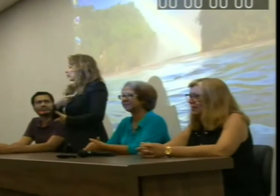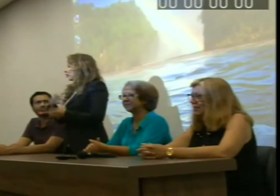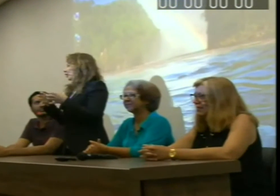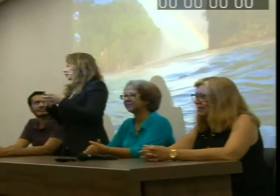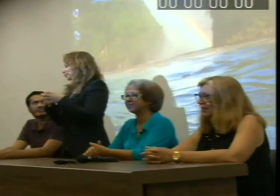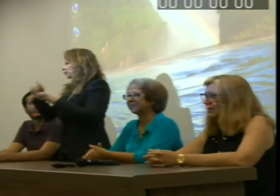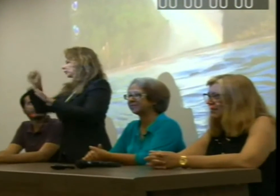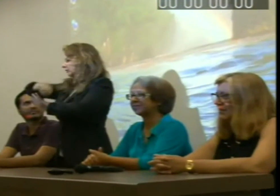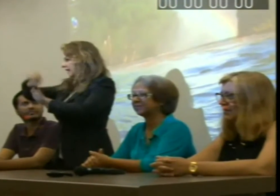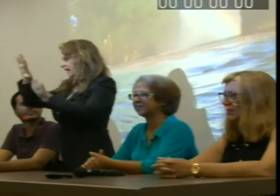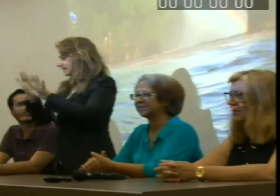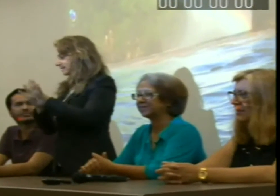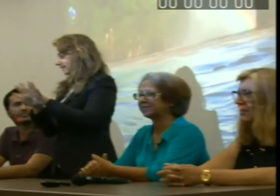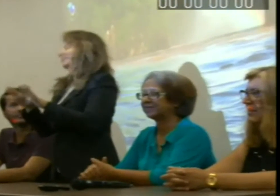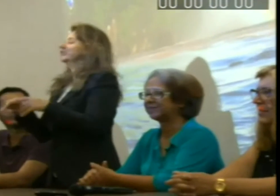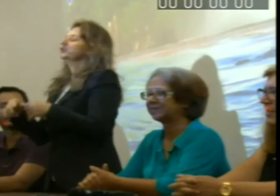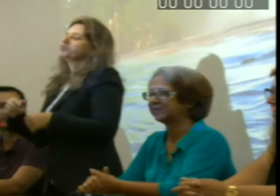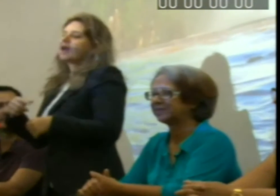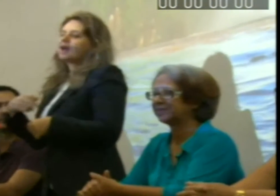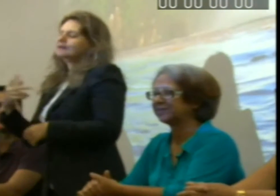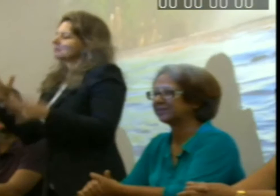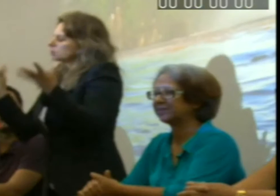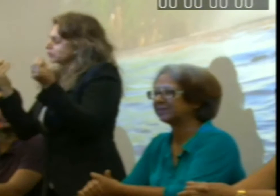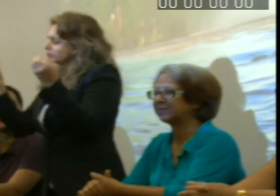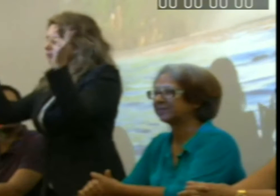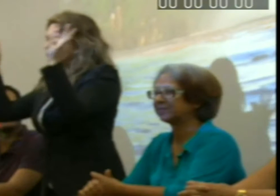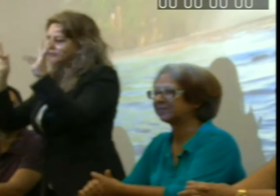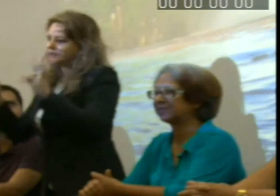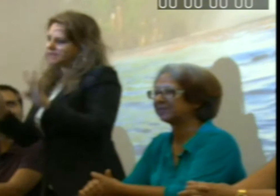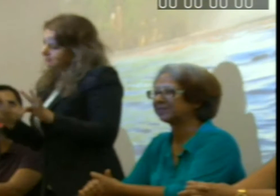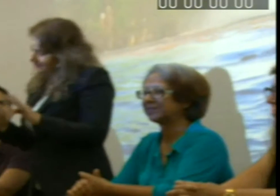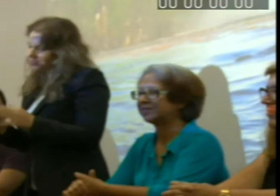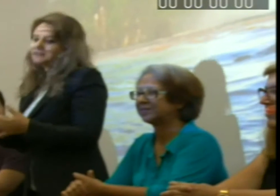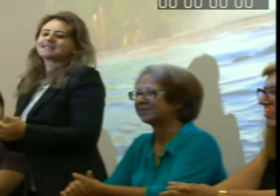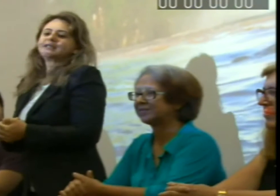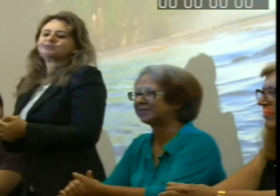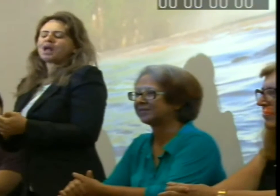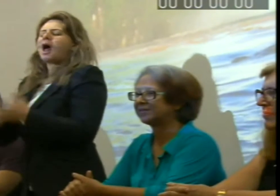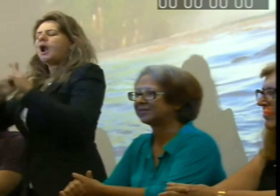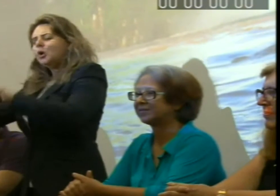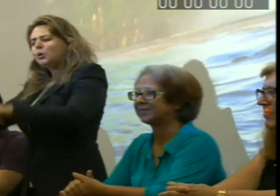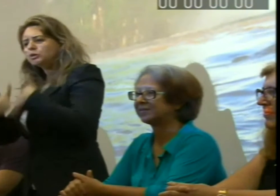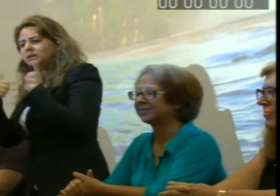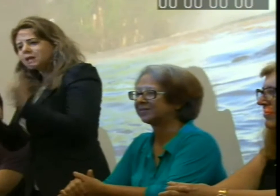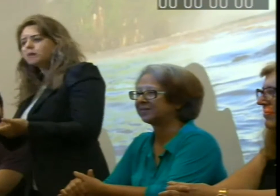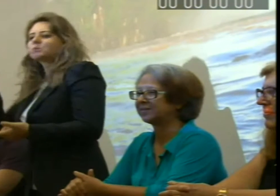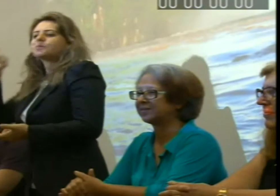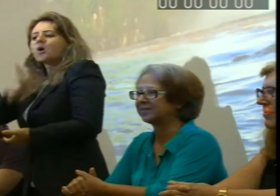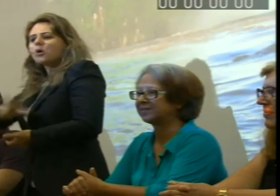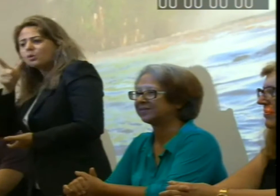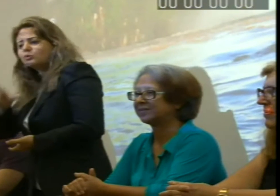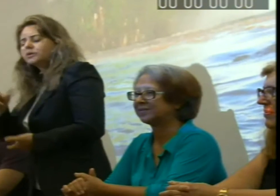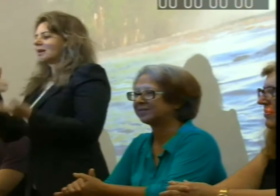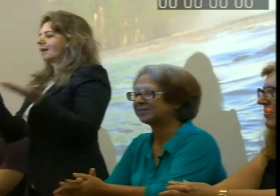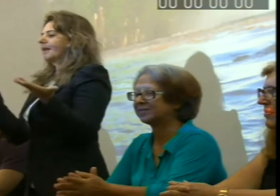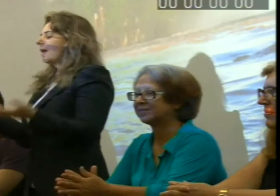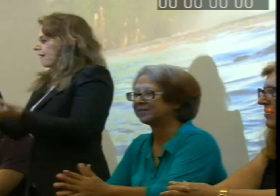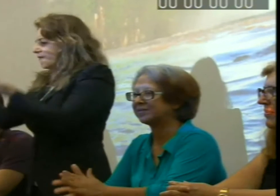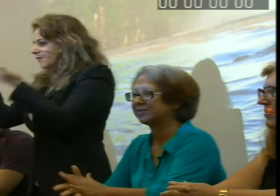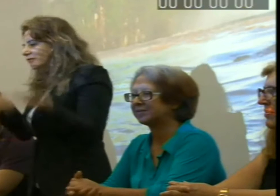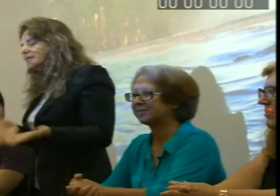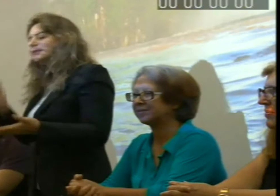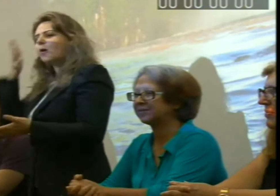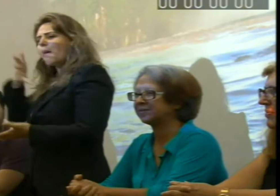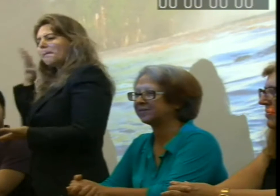hoje nós do grupo da associação anadas estamos muito felizes por essa vinda porque a